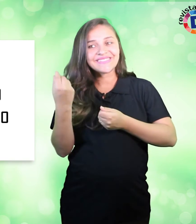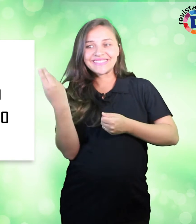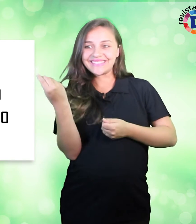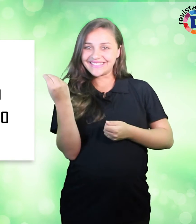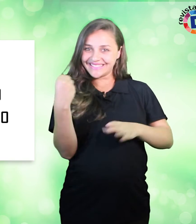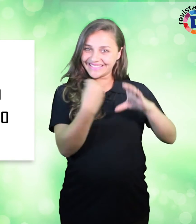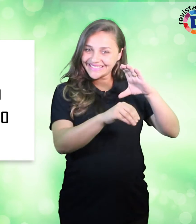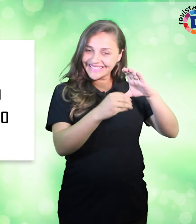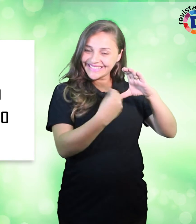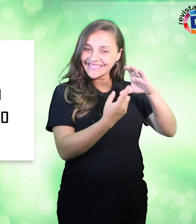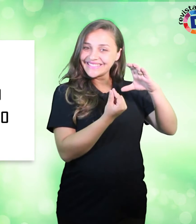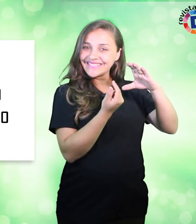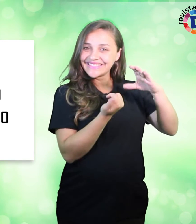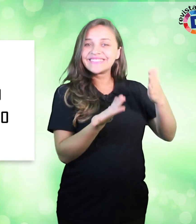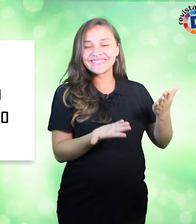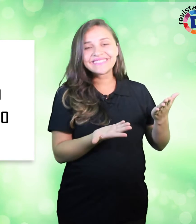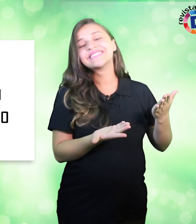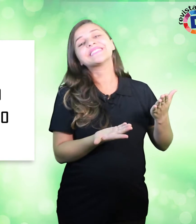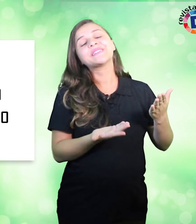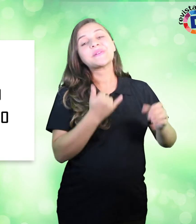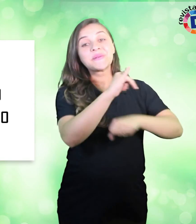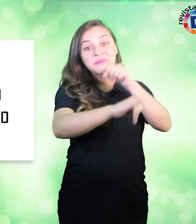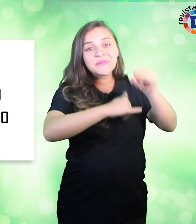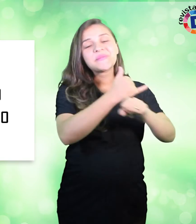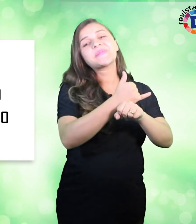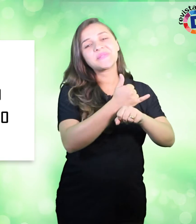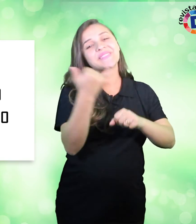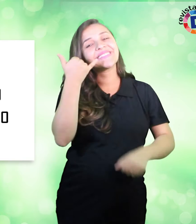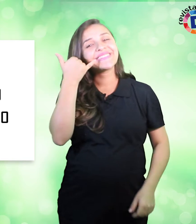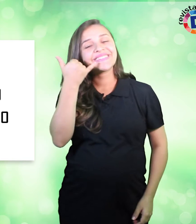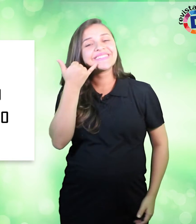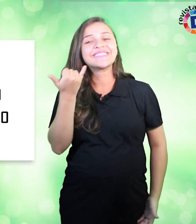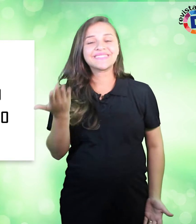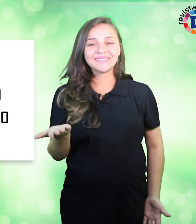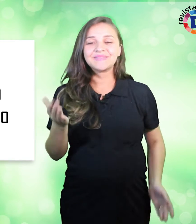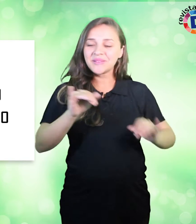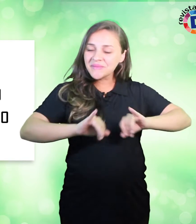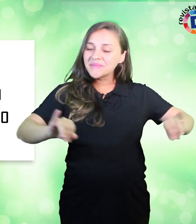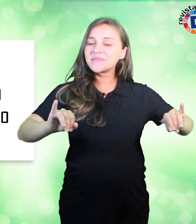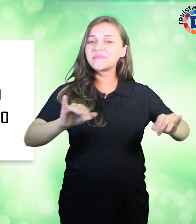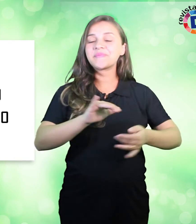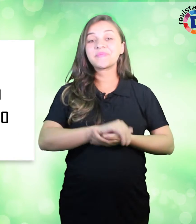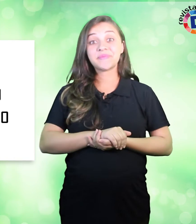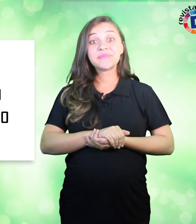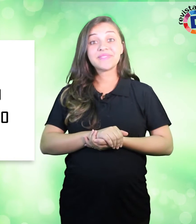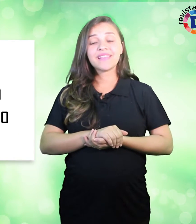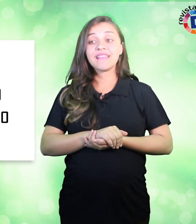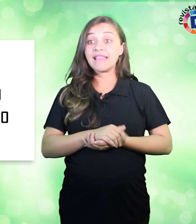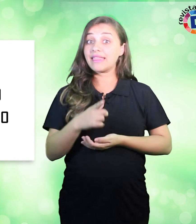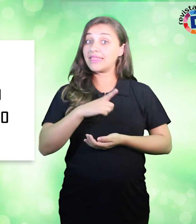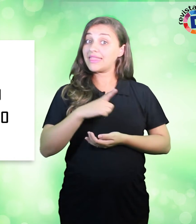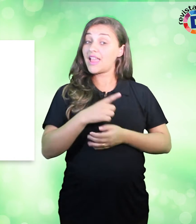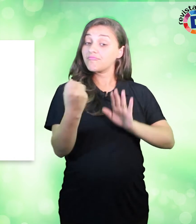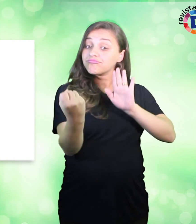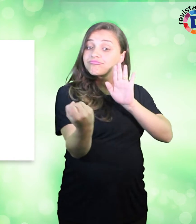de comunicação, reforçou Franzão, que mencionou o apoio de mais de 300 marcas